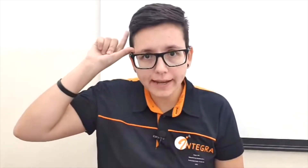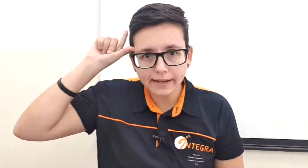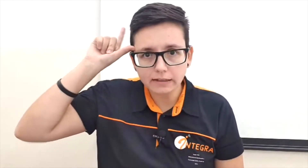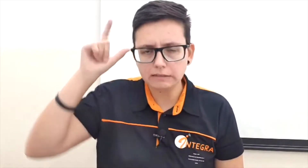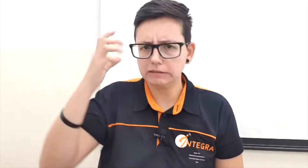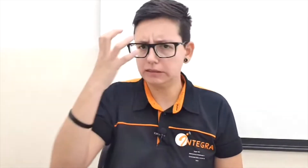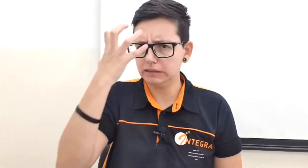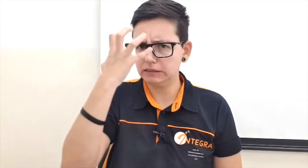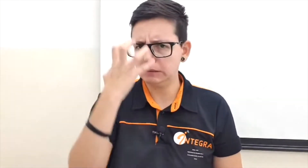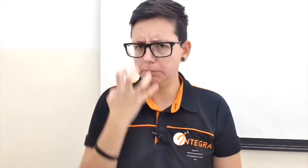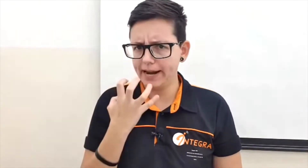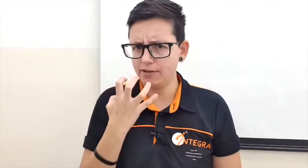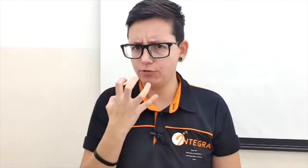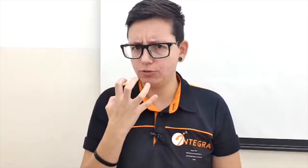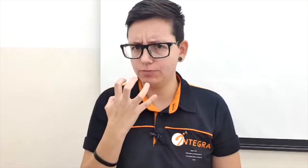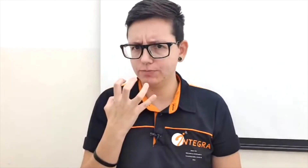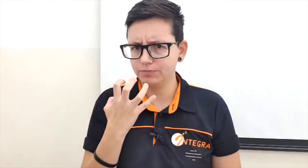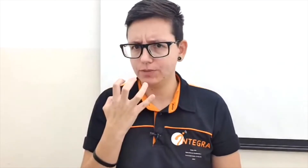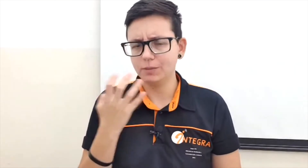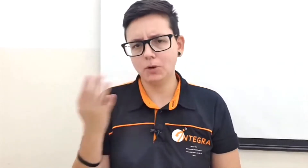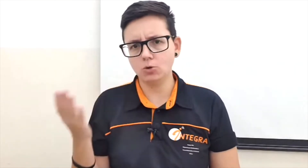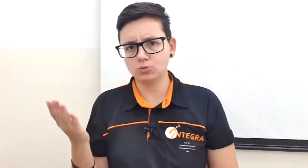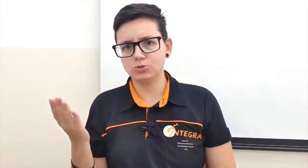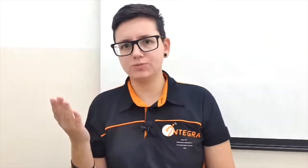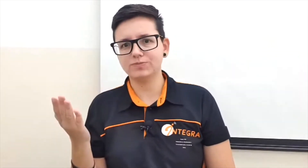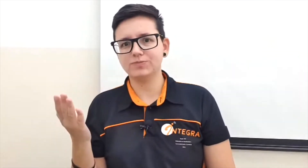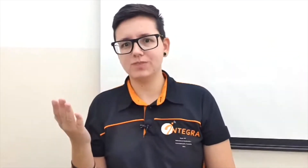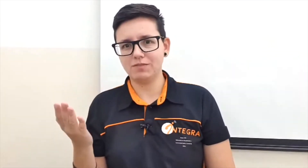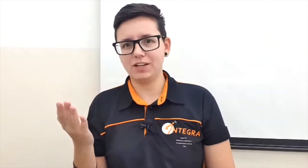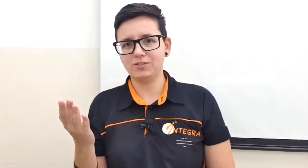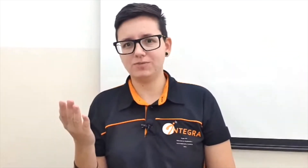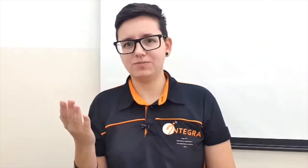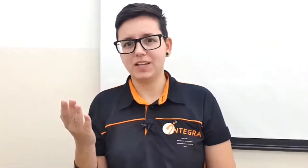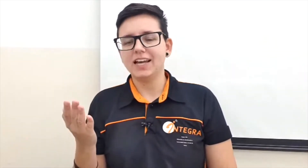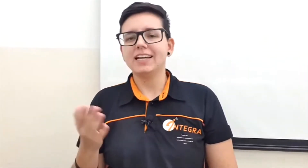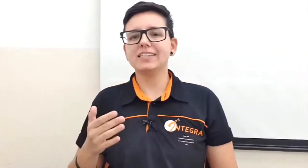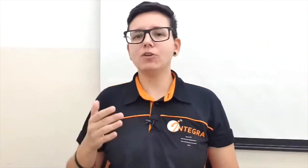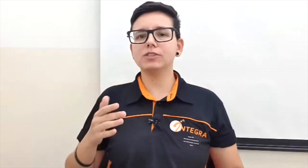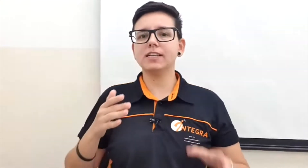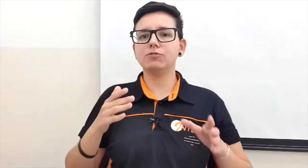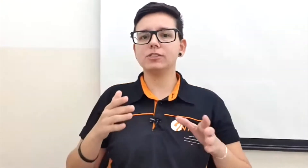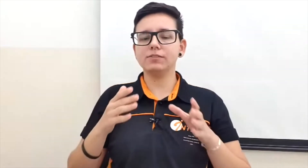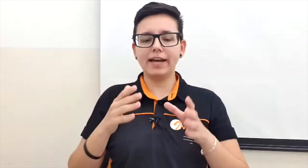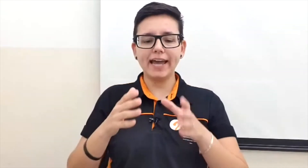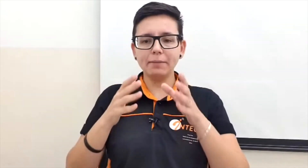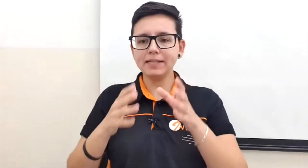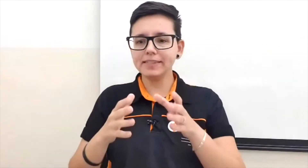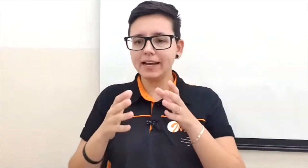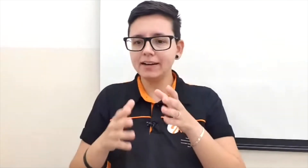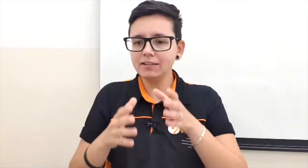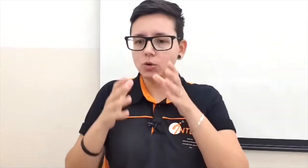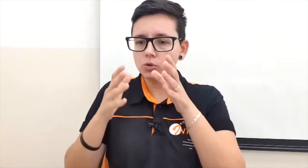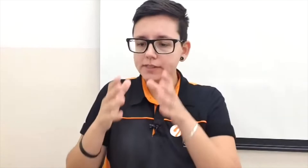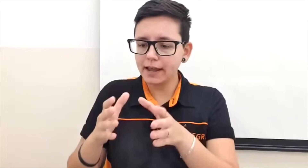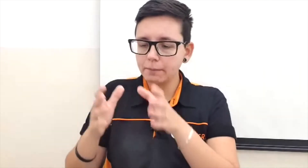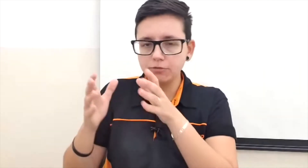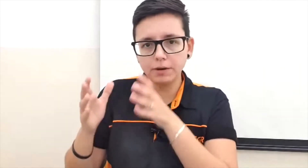ontem bravo. Pronto, tá vendo? Então, você vai remeter o tempo